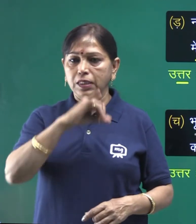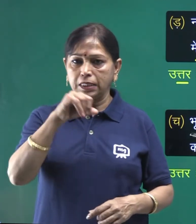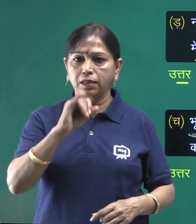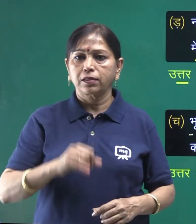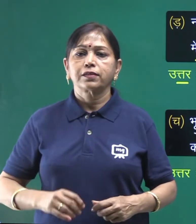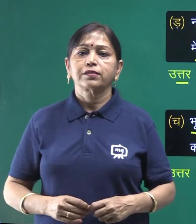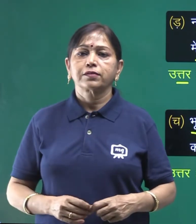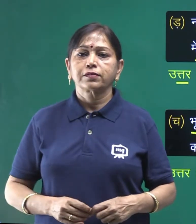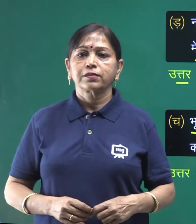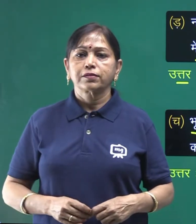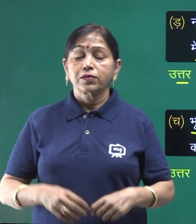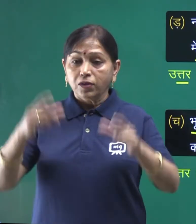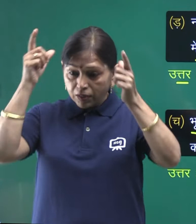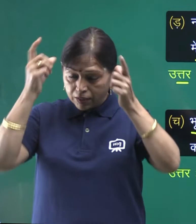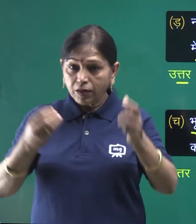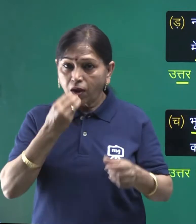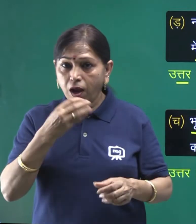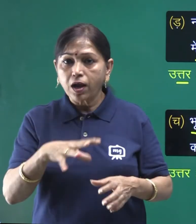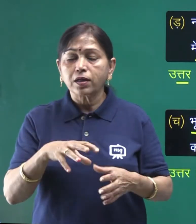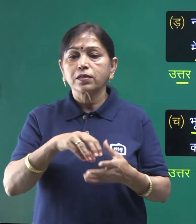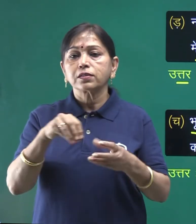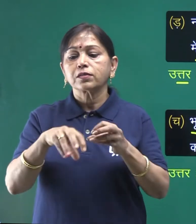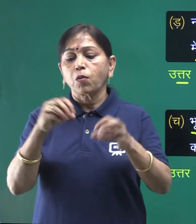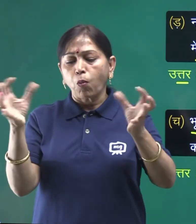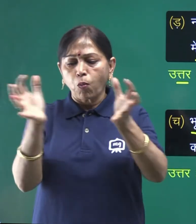6. भूसे से